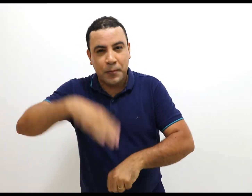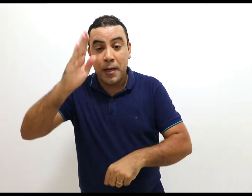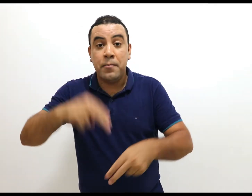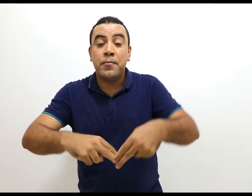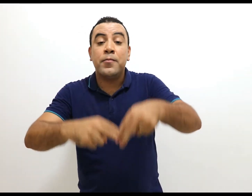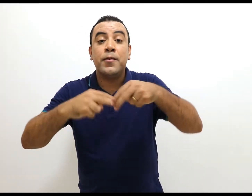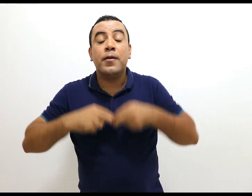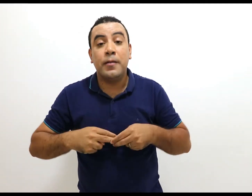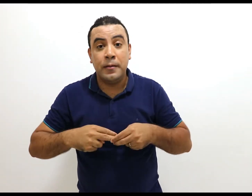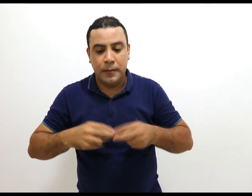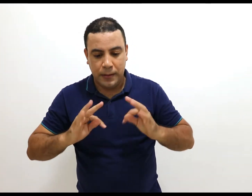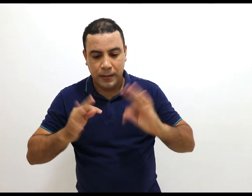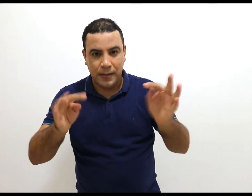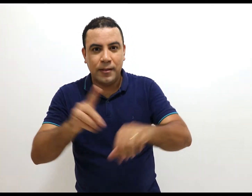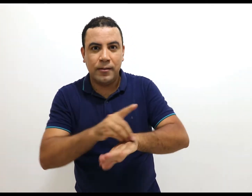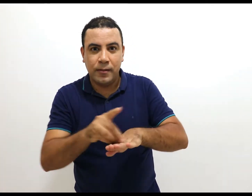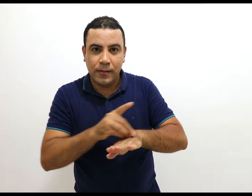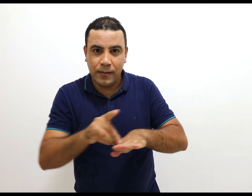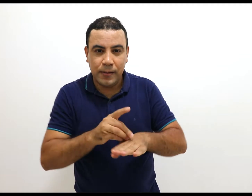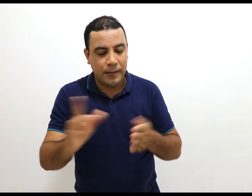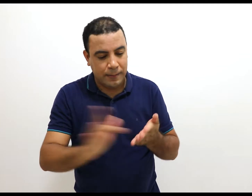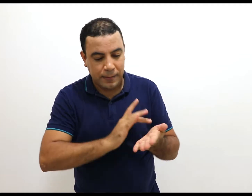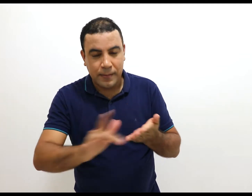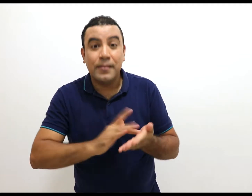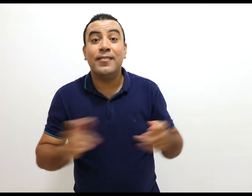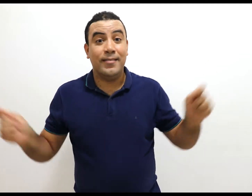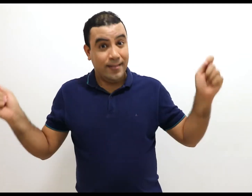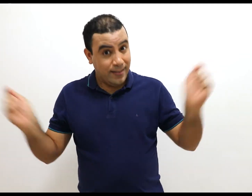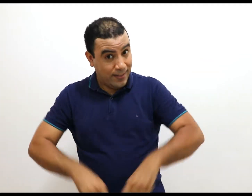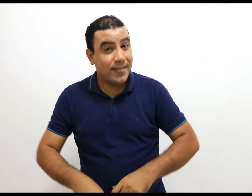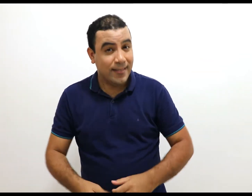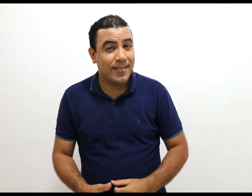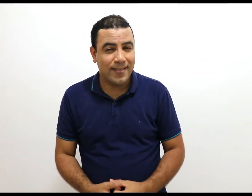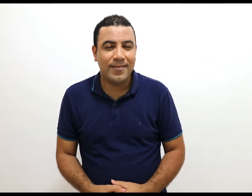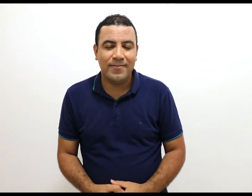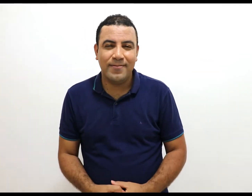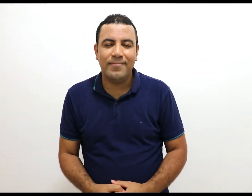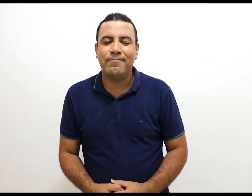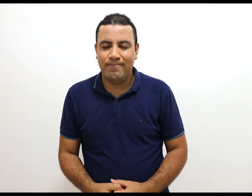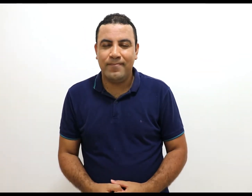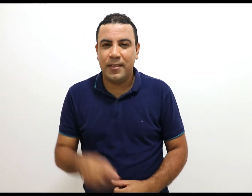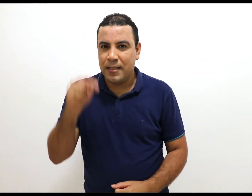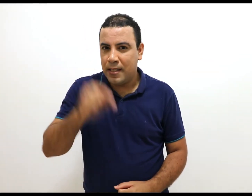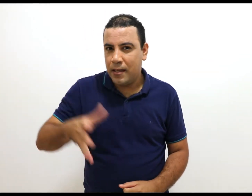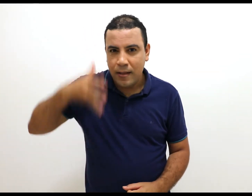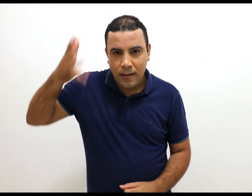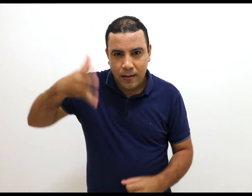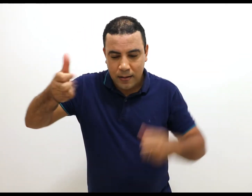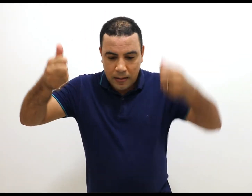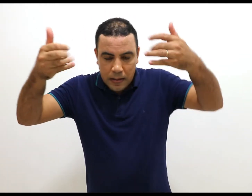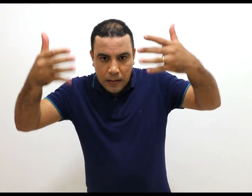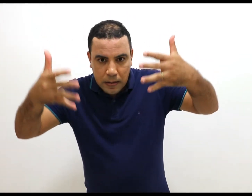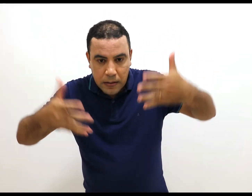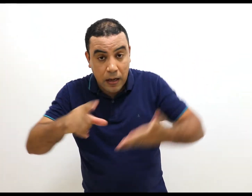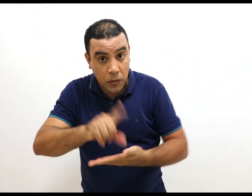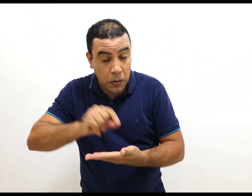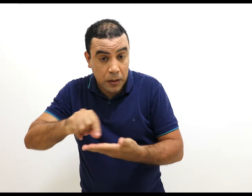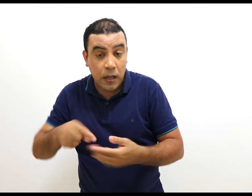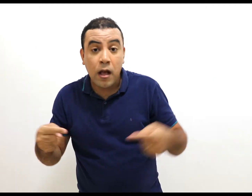Essa produção é uma ampliação de uma apresentação realizada no segundo encontro de pesquisadores de línguas de sinais